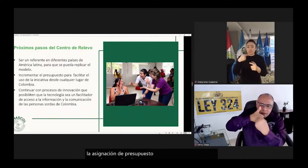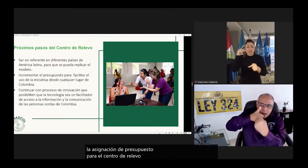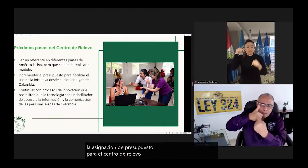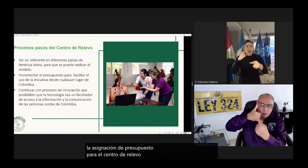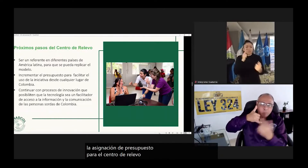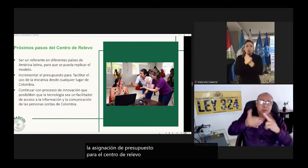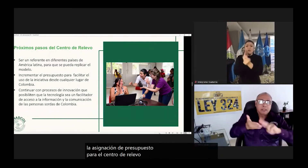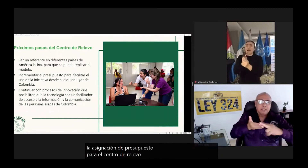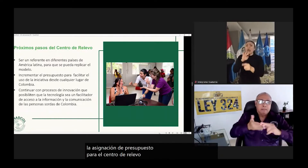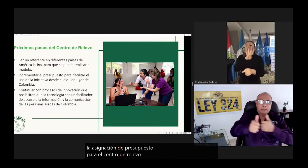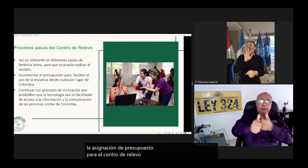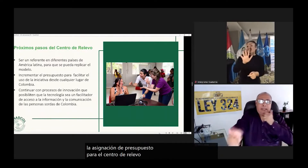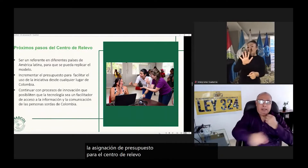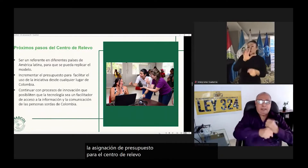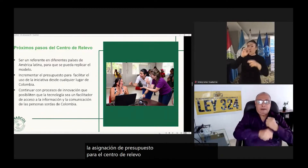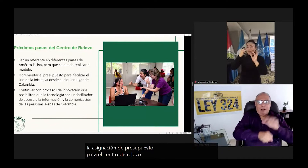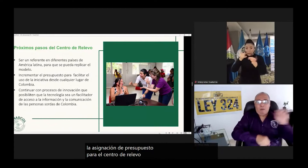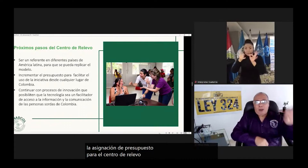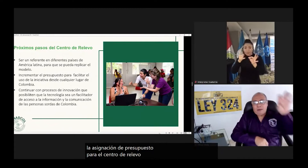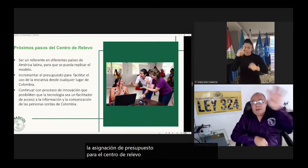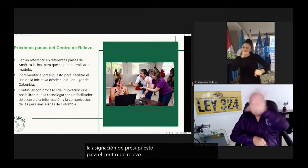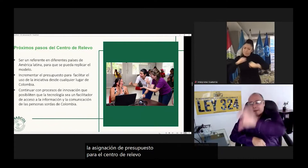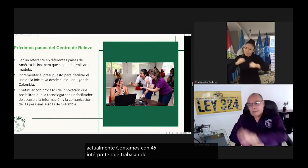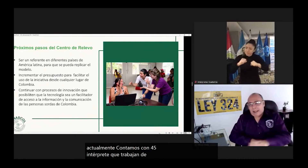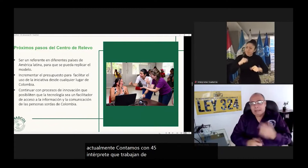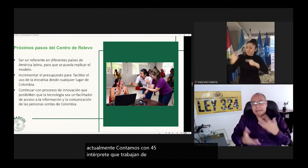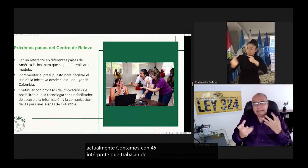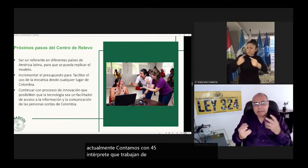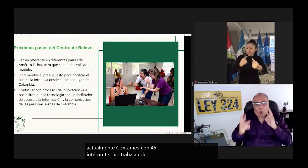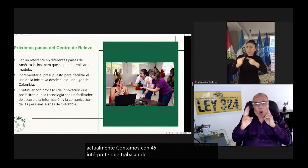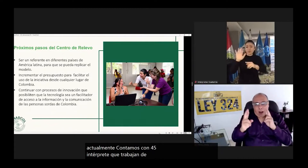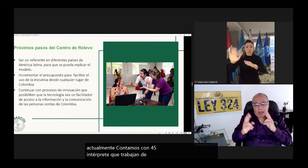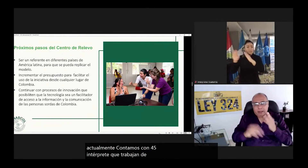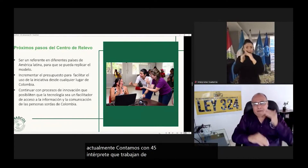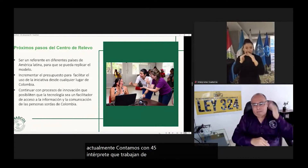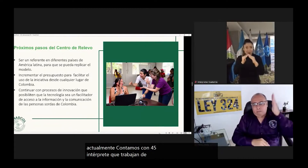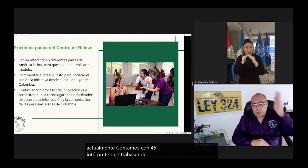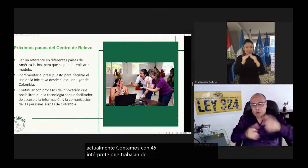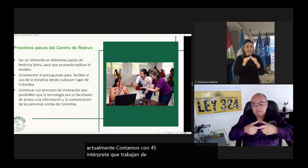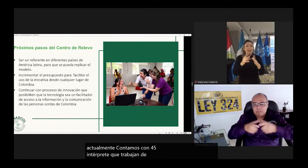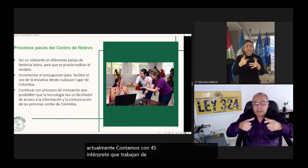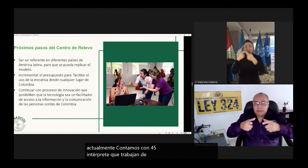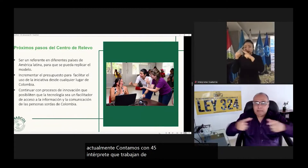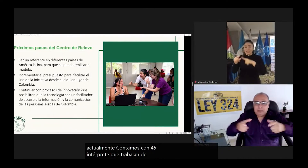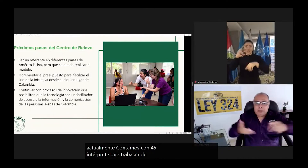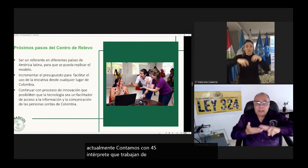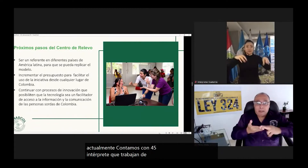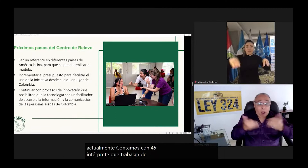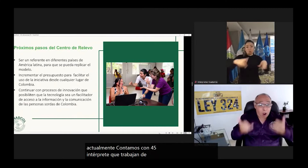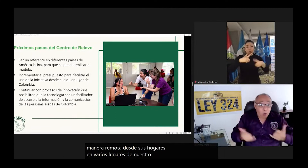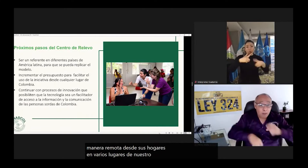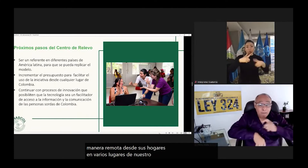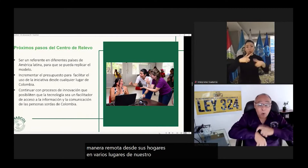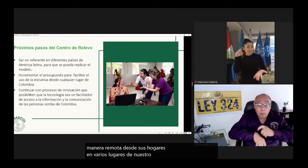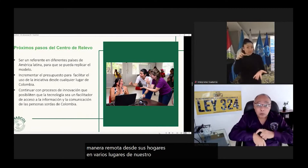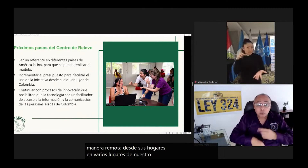45 intérpretes que trabajan de manera remota desde sus hogares en varios lugares de nuestro país.